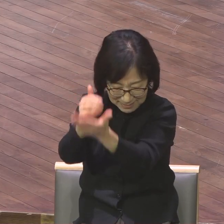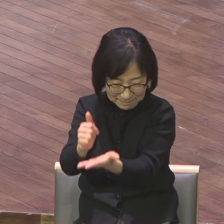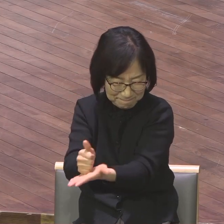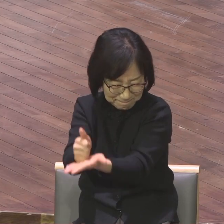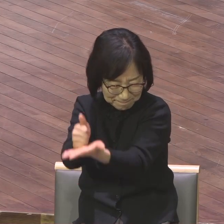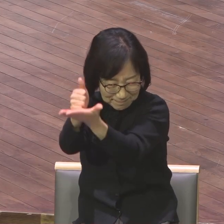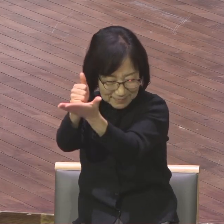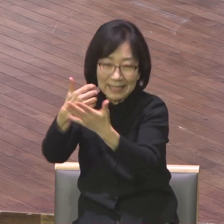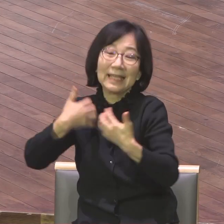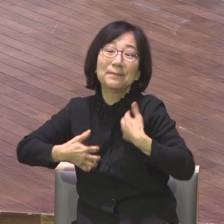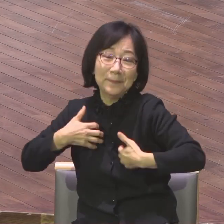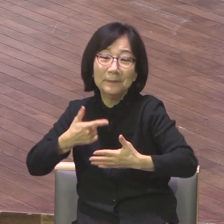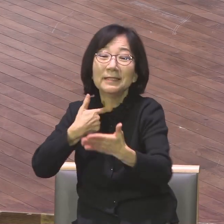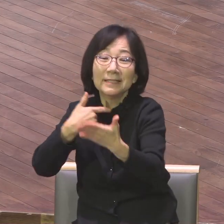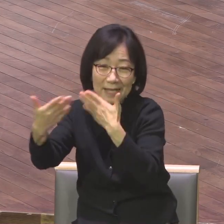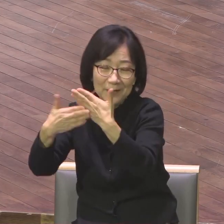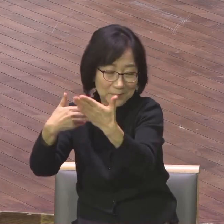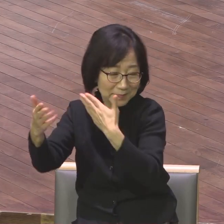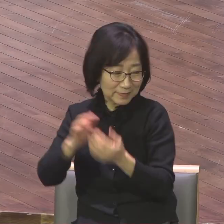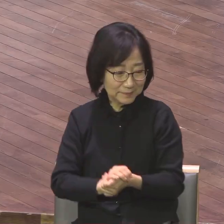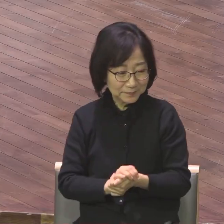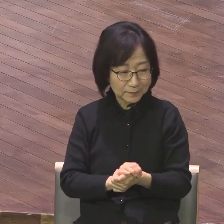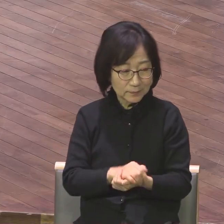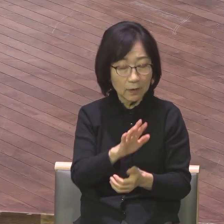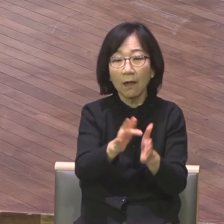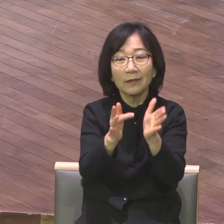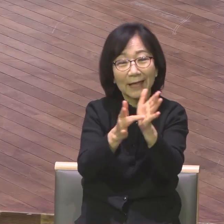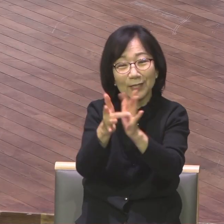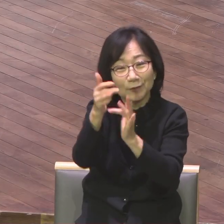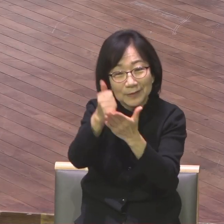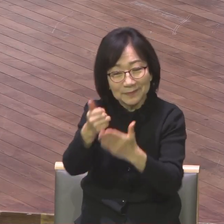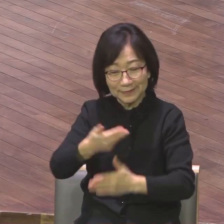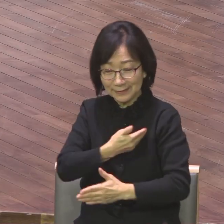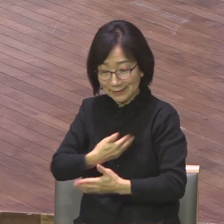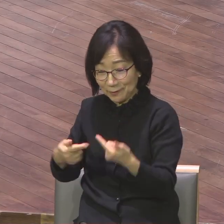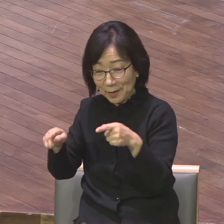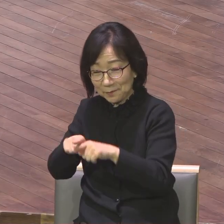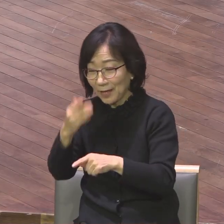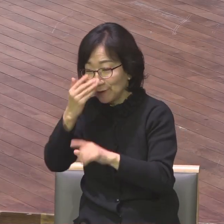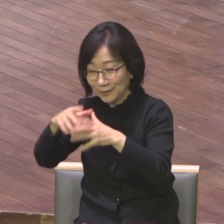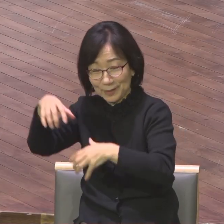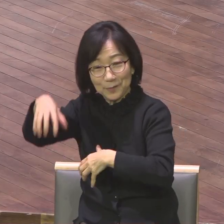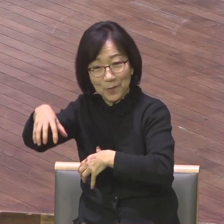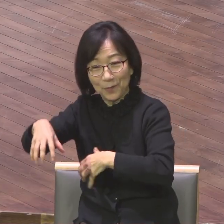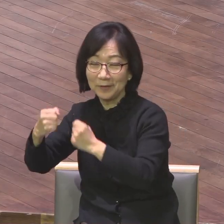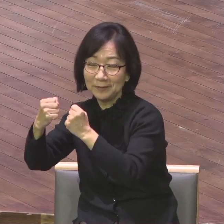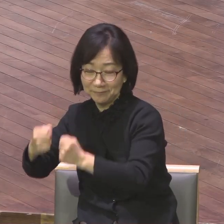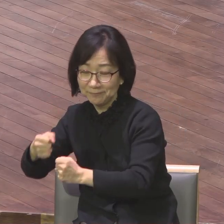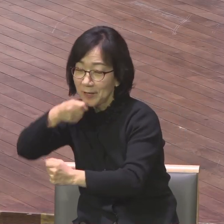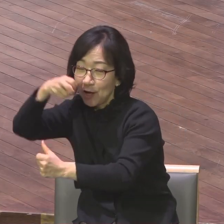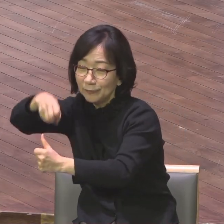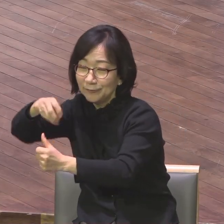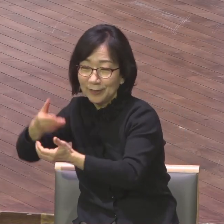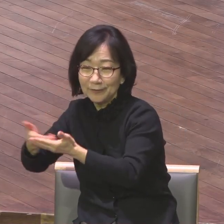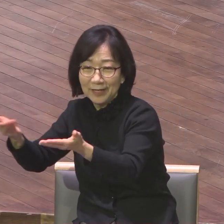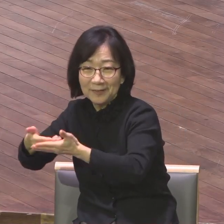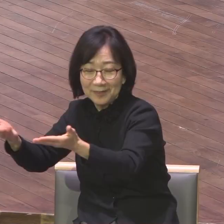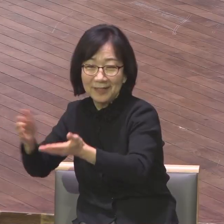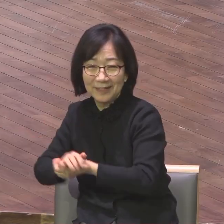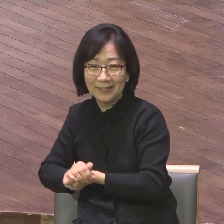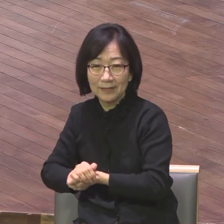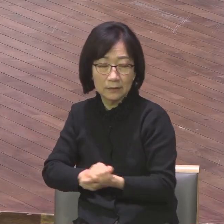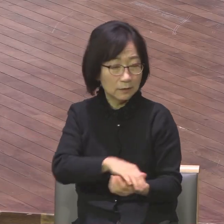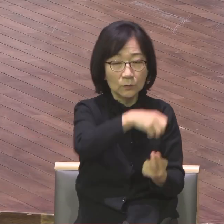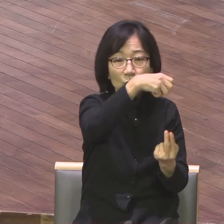그 후에 예수께서 제자들과 유대 땅으로 가서 거기 함께 요하심의 세례를 베푸시더라.